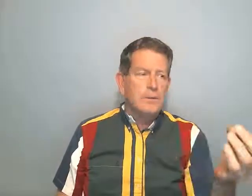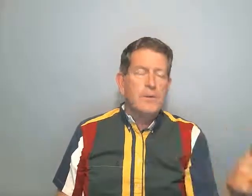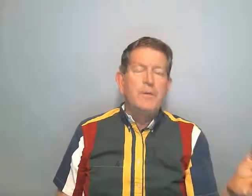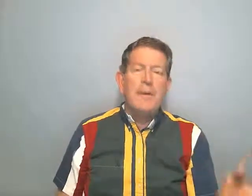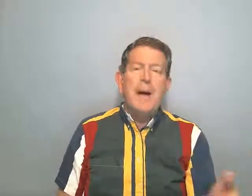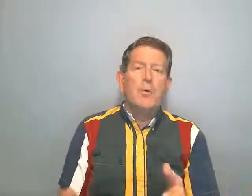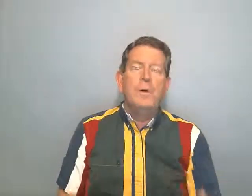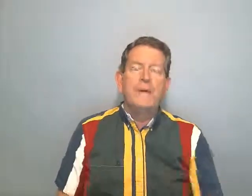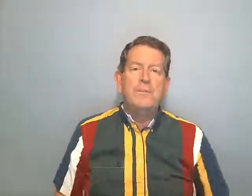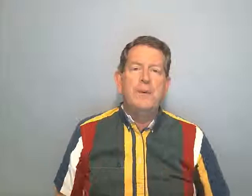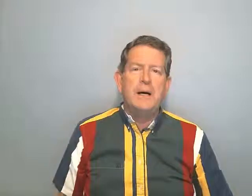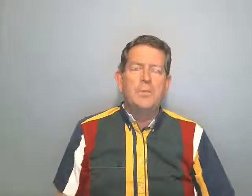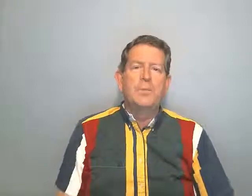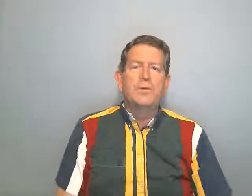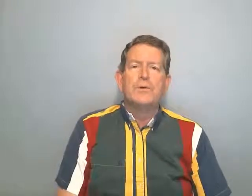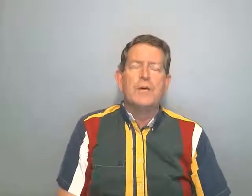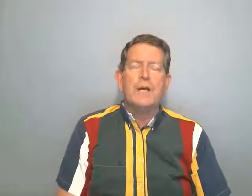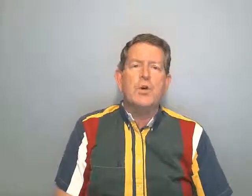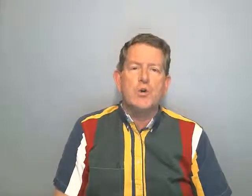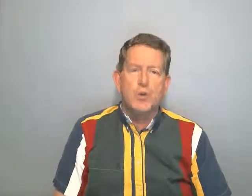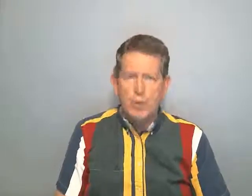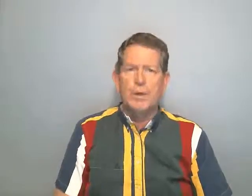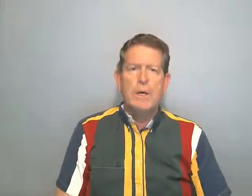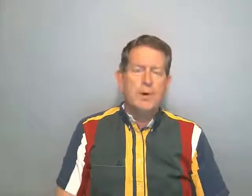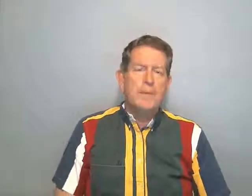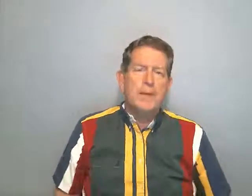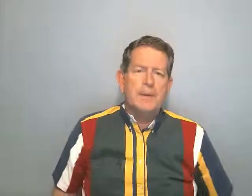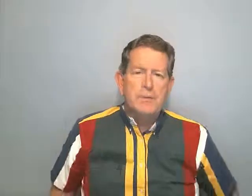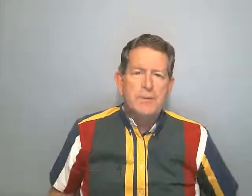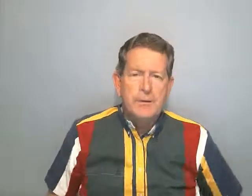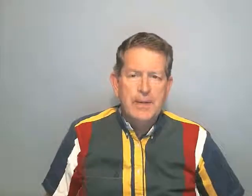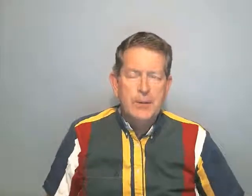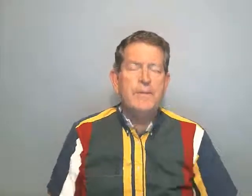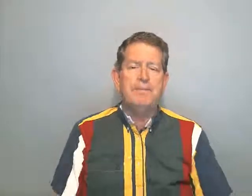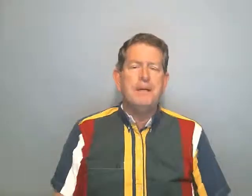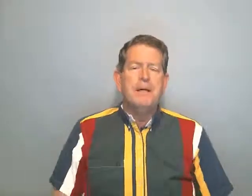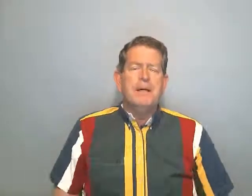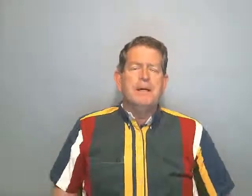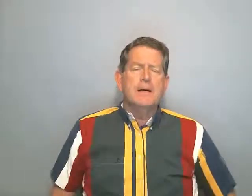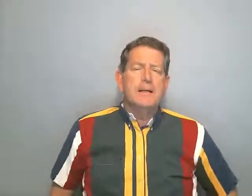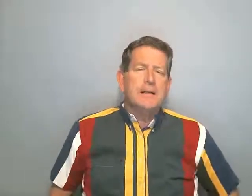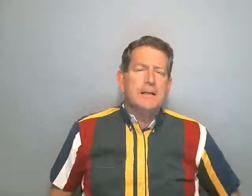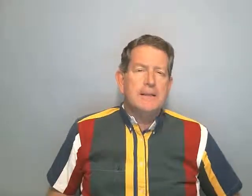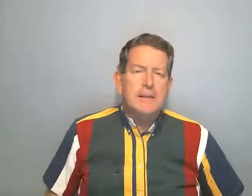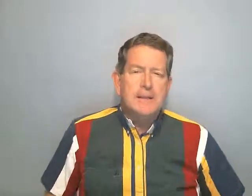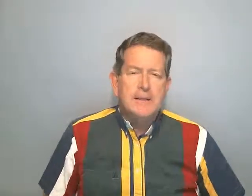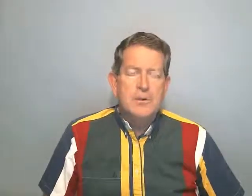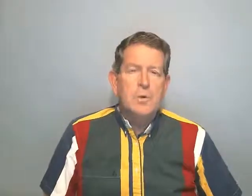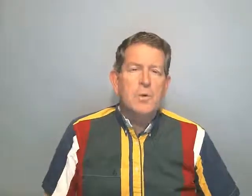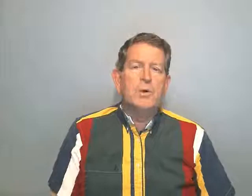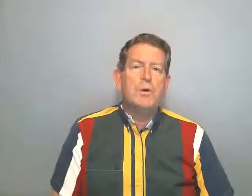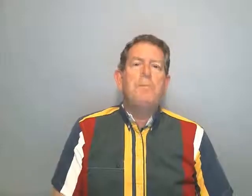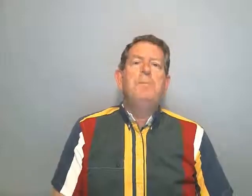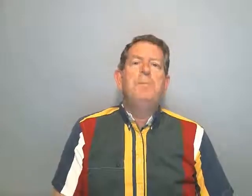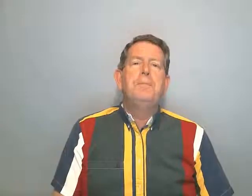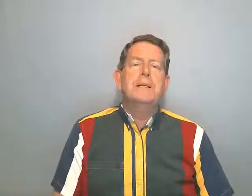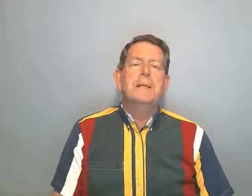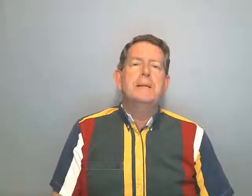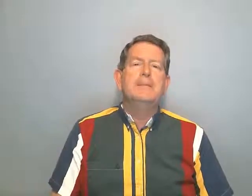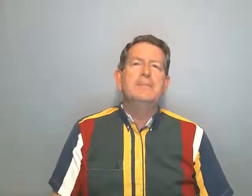verbe accompagné par le sujet je. Première personne du singulier. On y va. Donc,